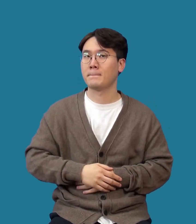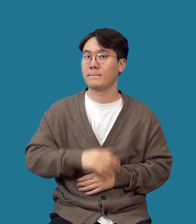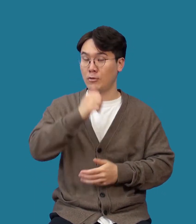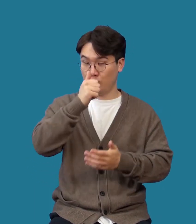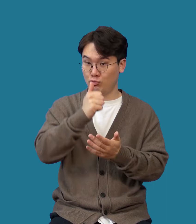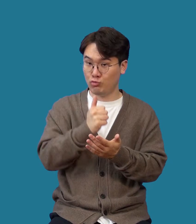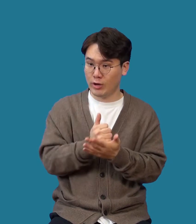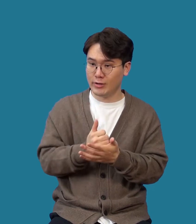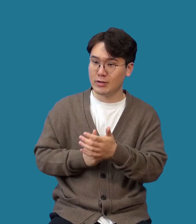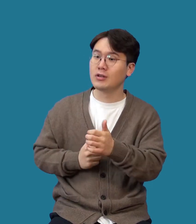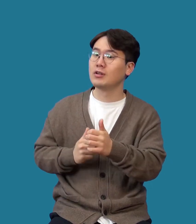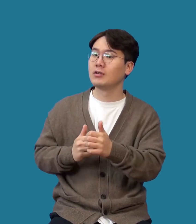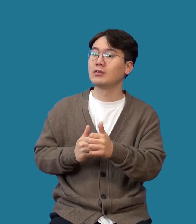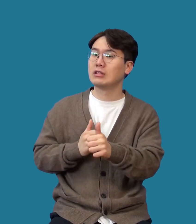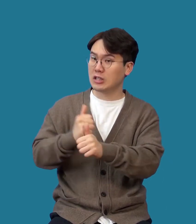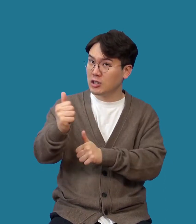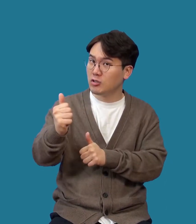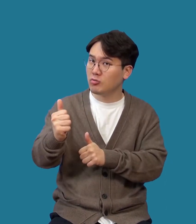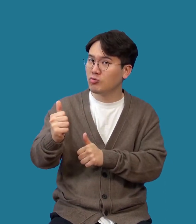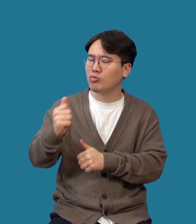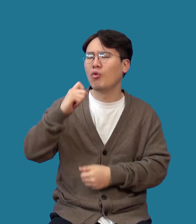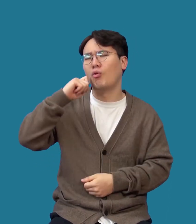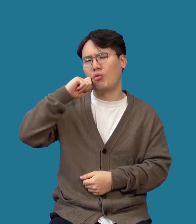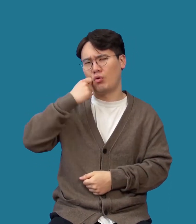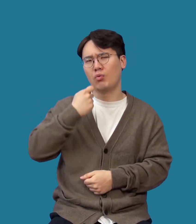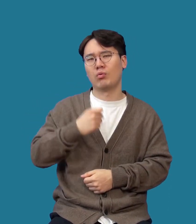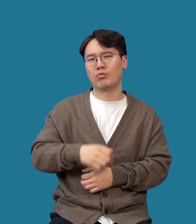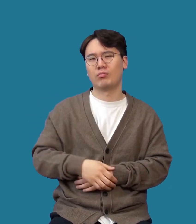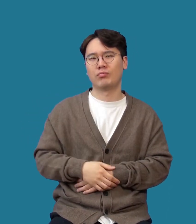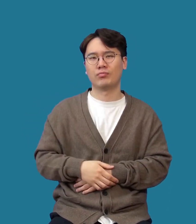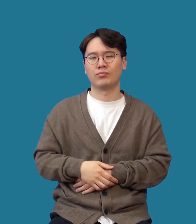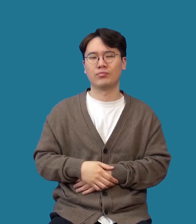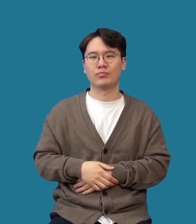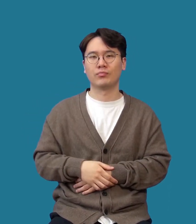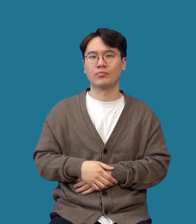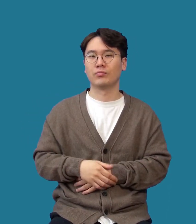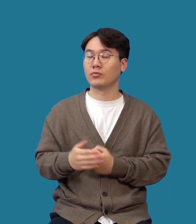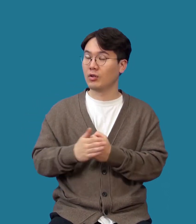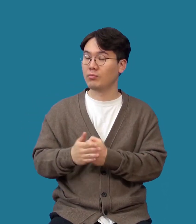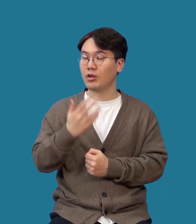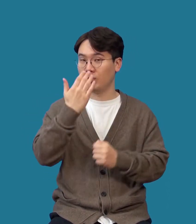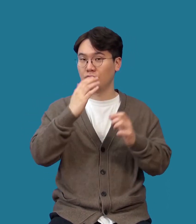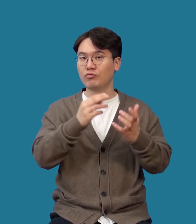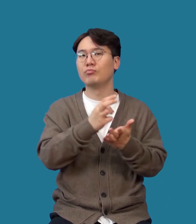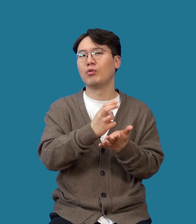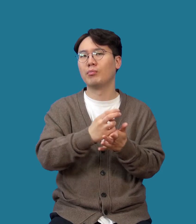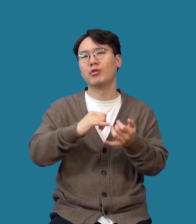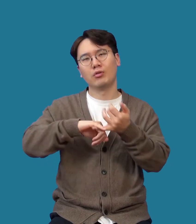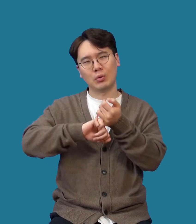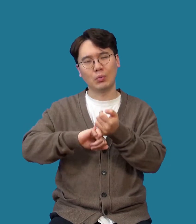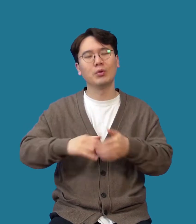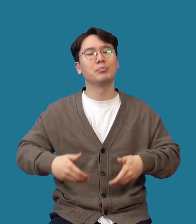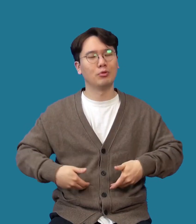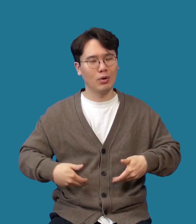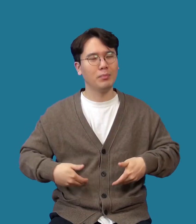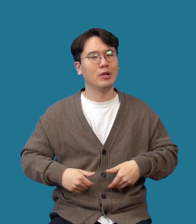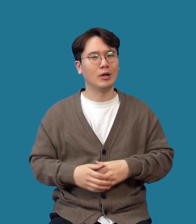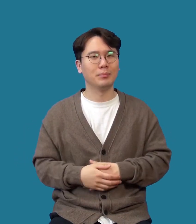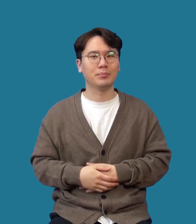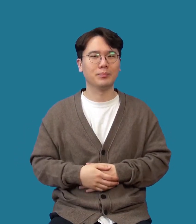이기는 것은 영원한 것이죠. 불가능한 것이죠. 그래서 율법이 꼭 필요합니다. 율법은